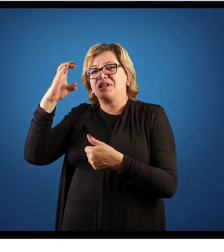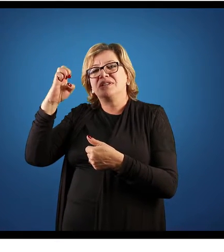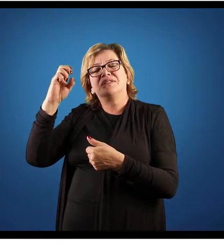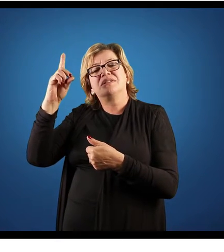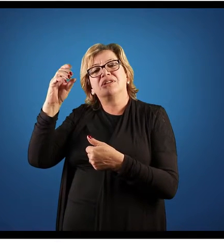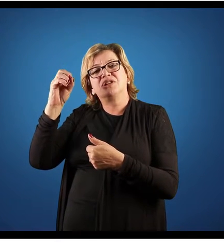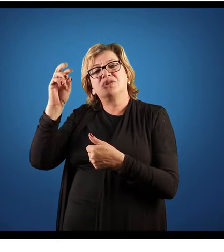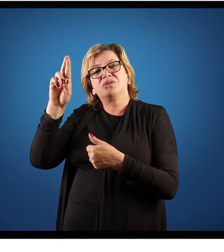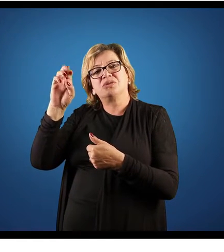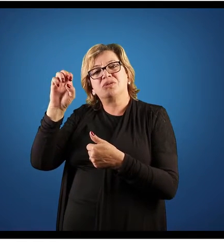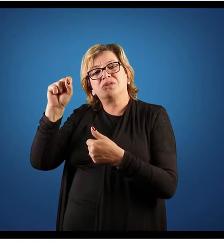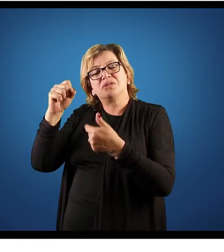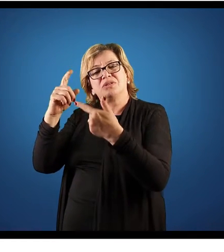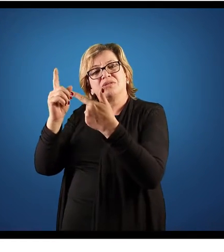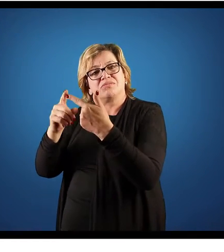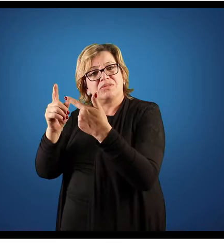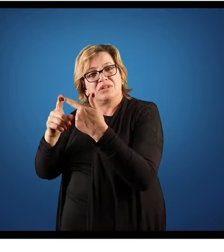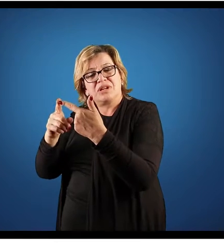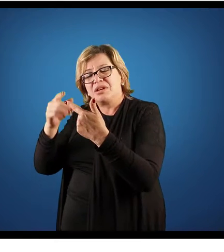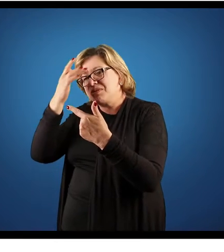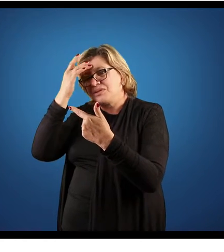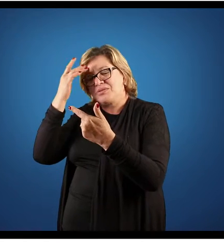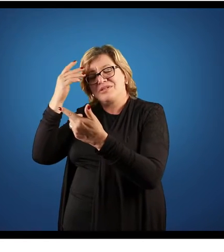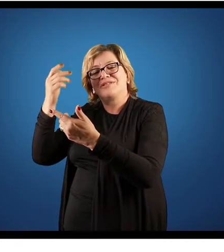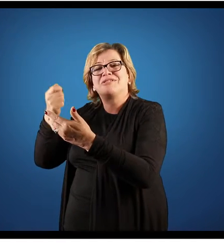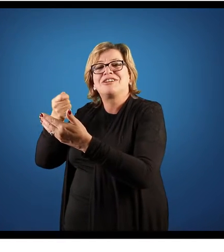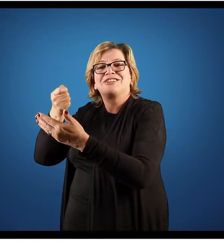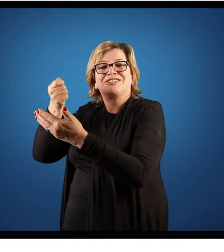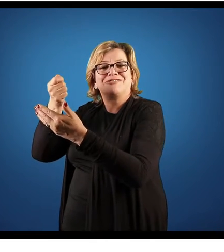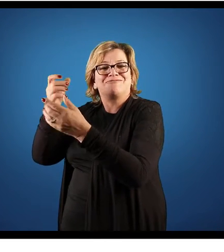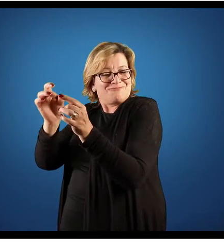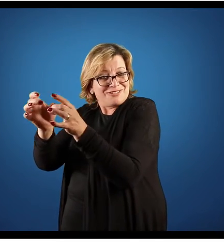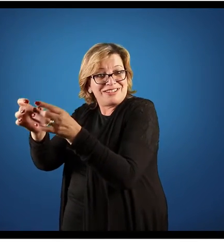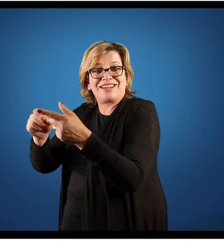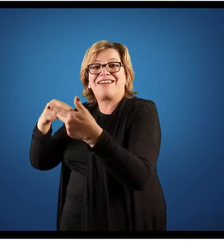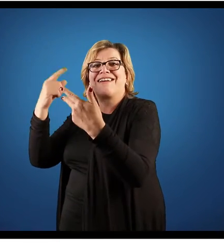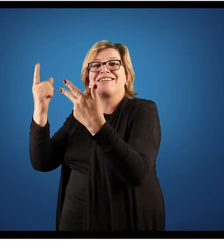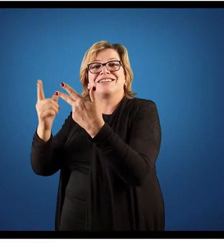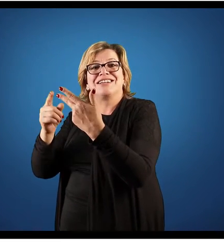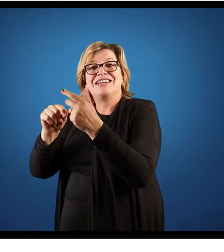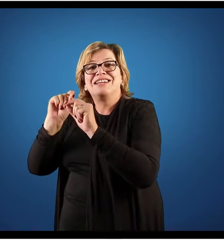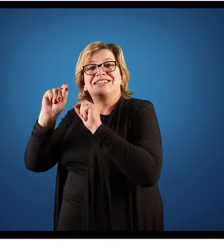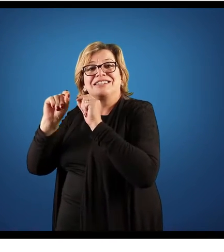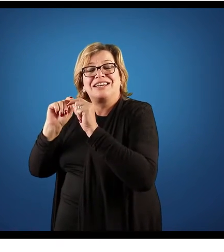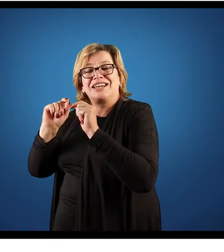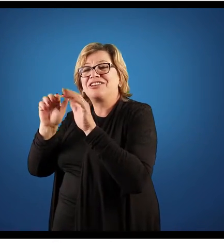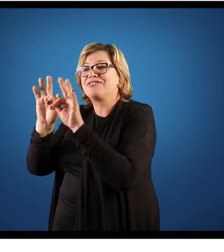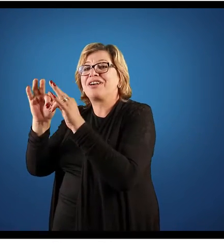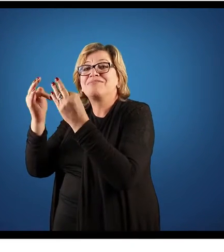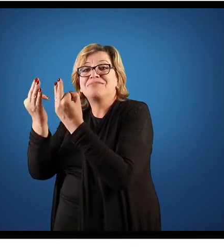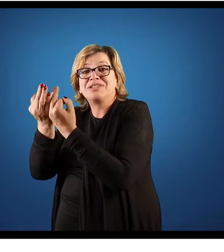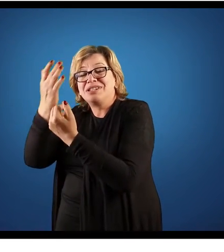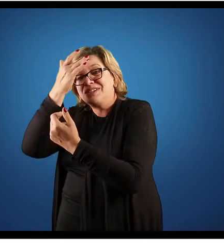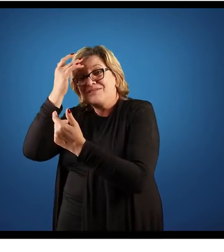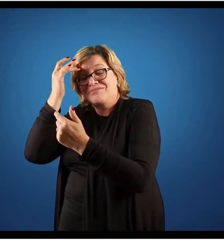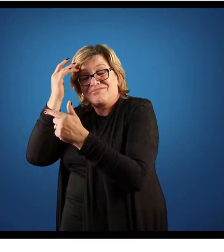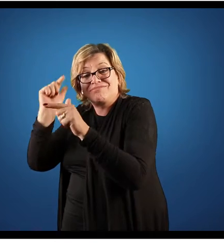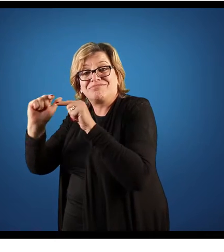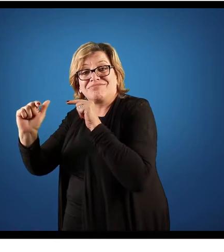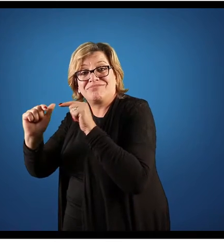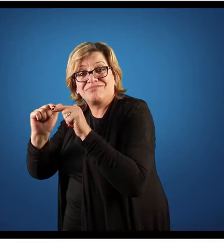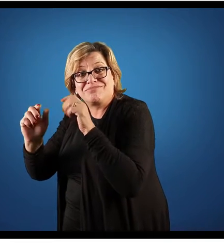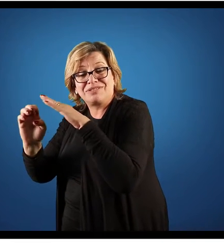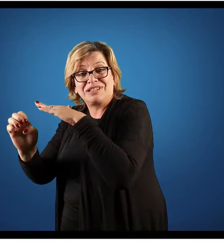fornecedores já falei na parte de seus compradores né ao país são as pessoas que estão envolvidos familiares das pessoas que trabalham na